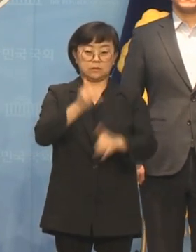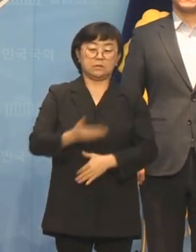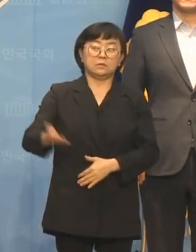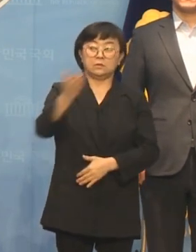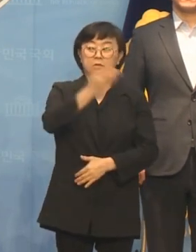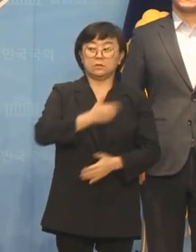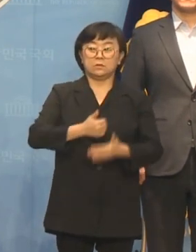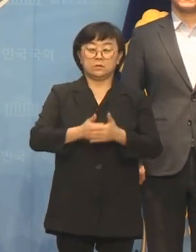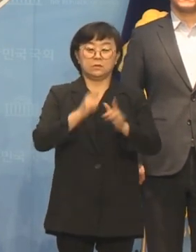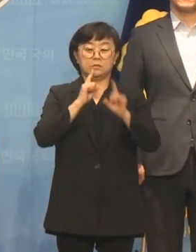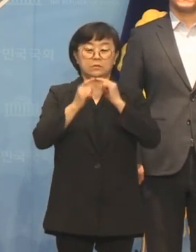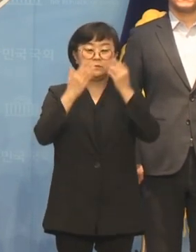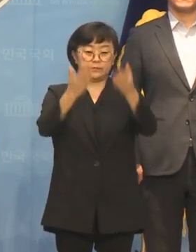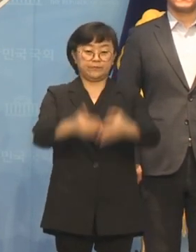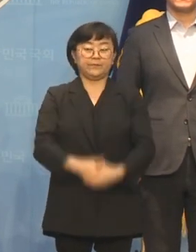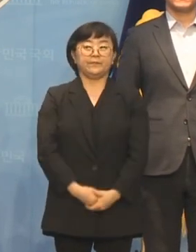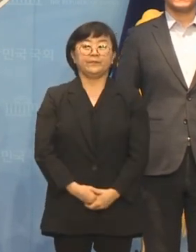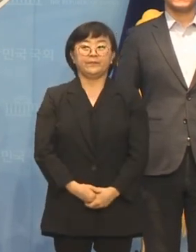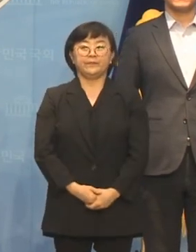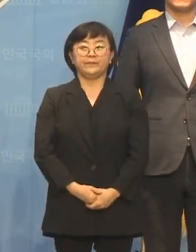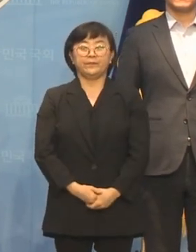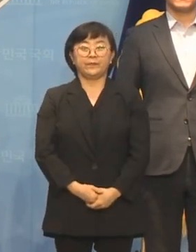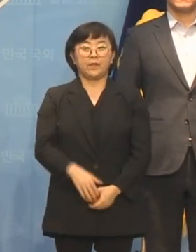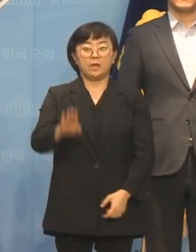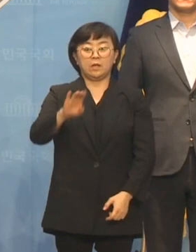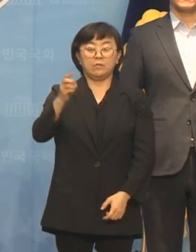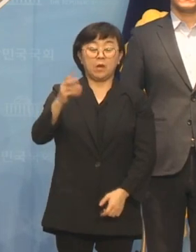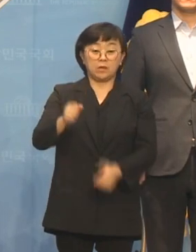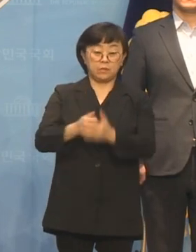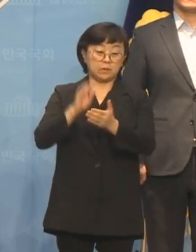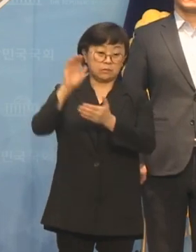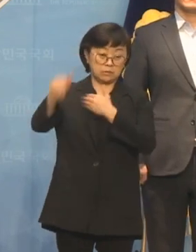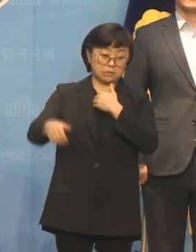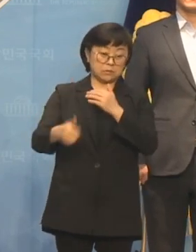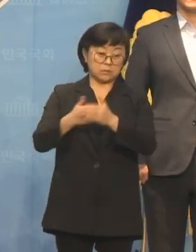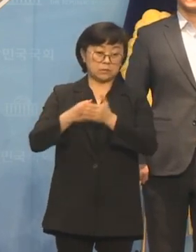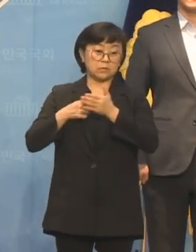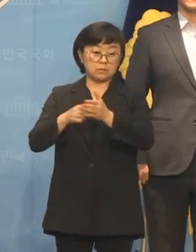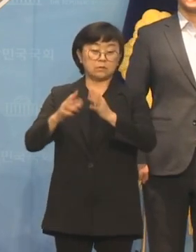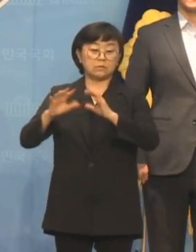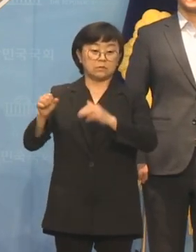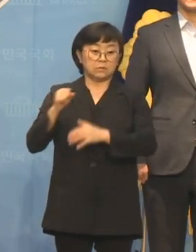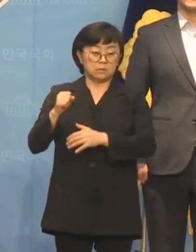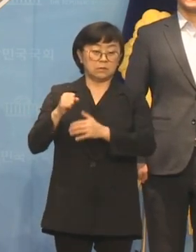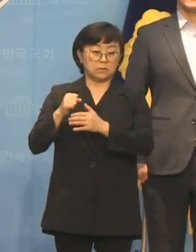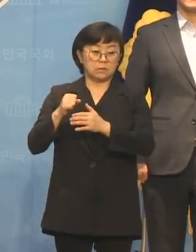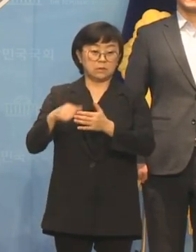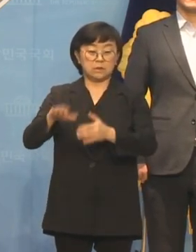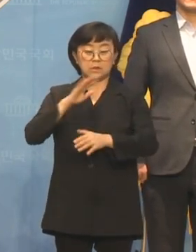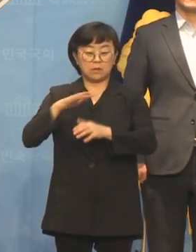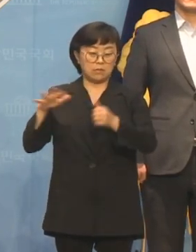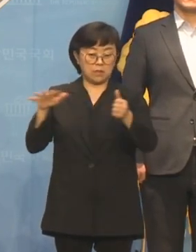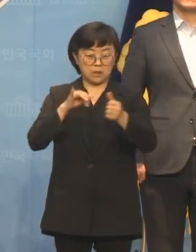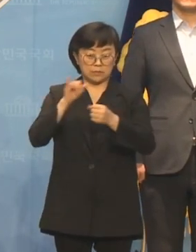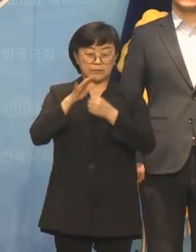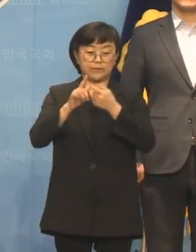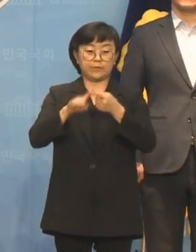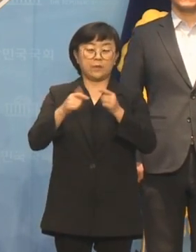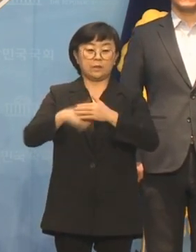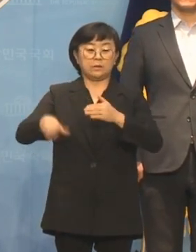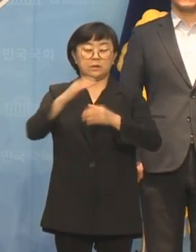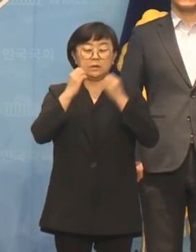여러분들께 말씀드립니다. 병립평화로의 퇴행을 추동하는 국민의힘의 가진 공세에도 불구하고